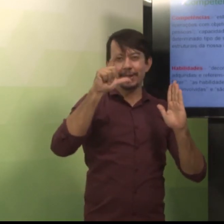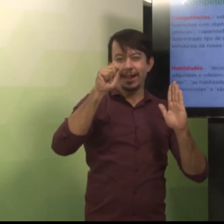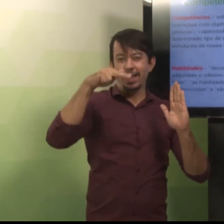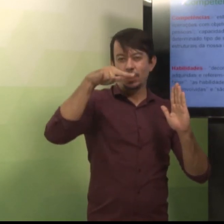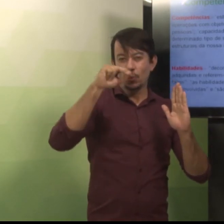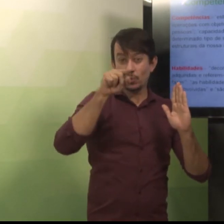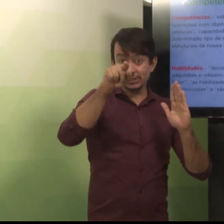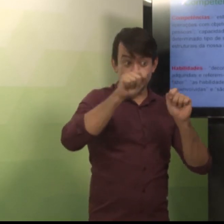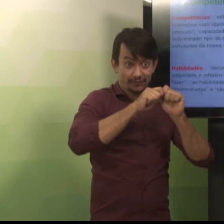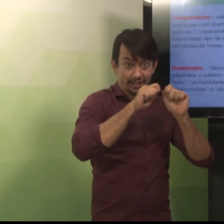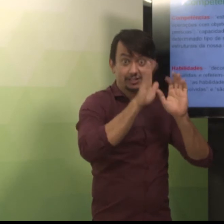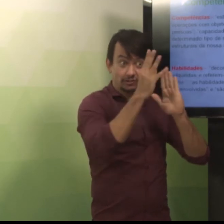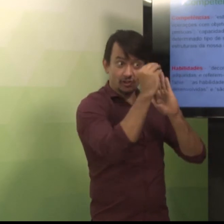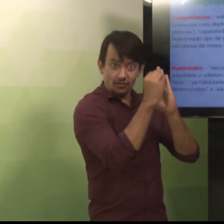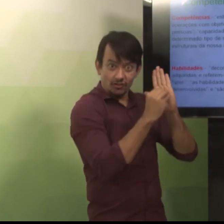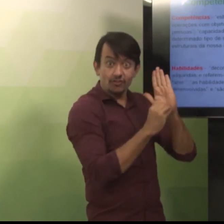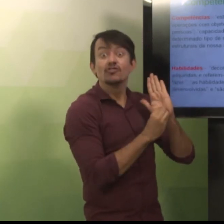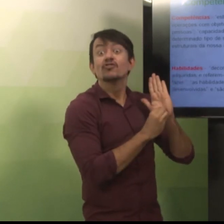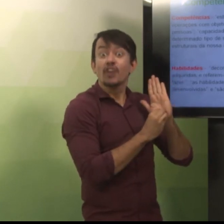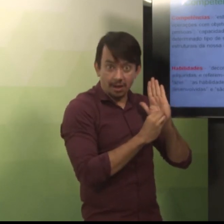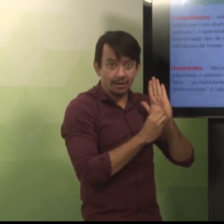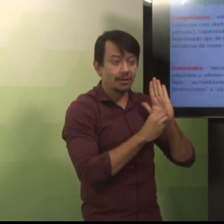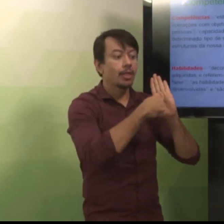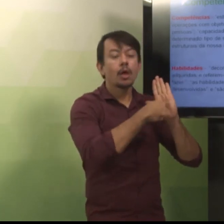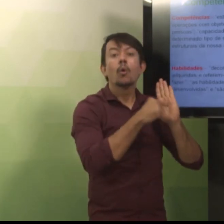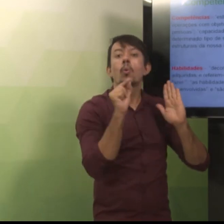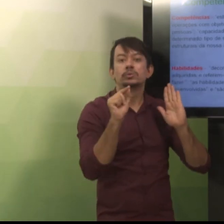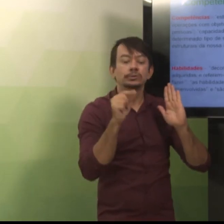habilidade. Por exemplo, fazer um plano,